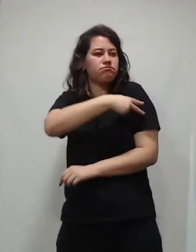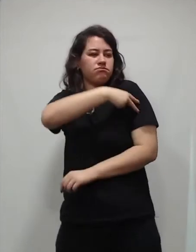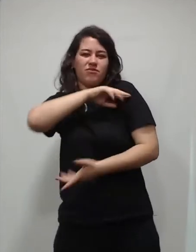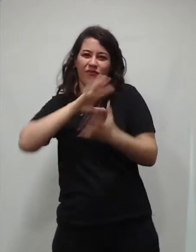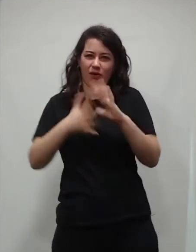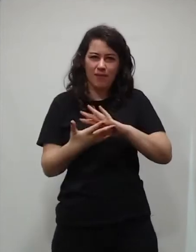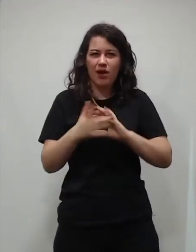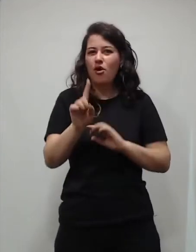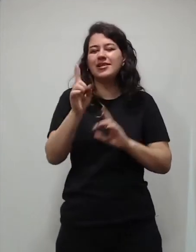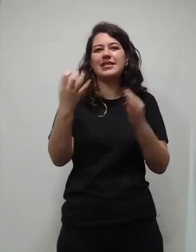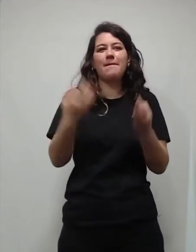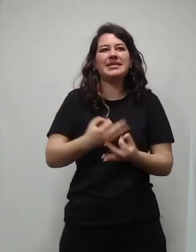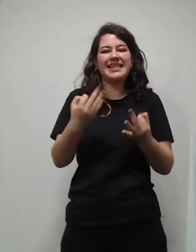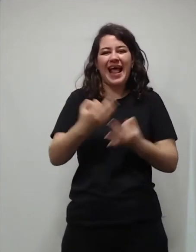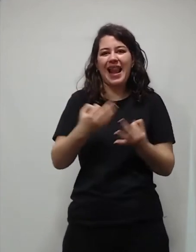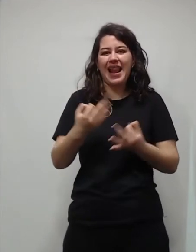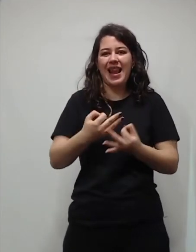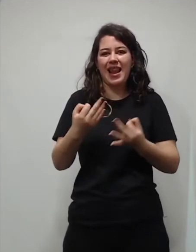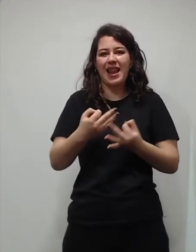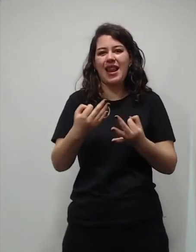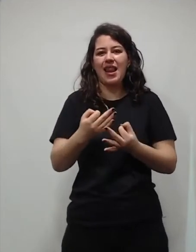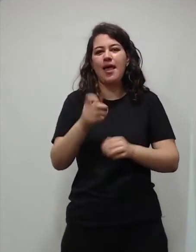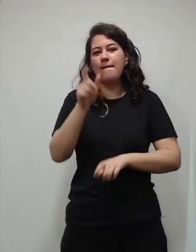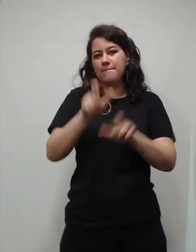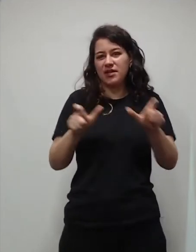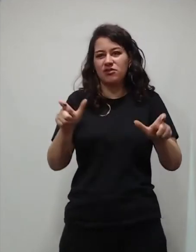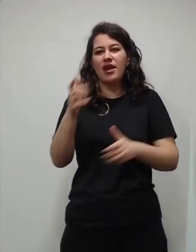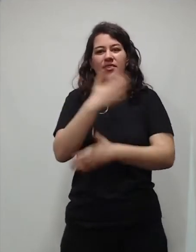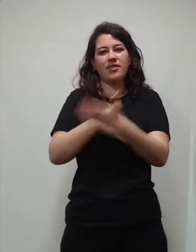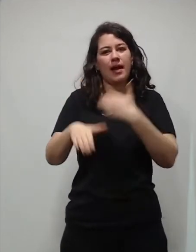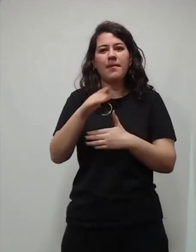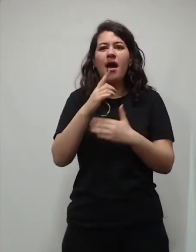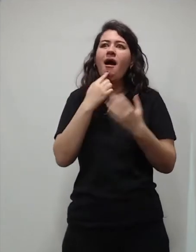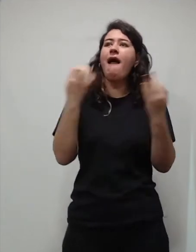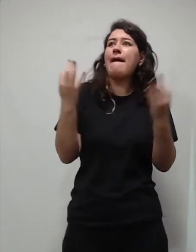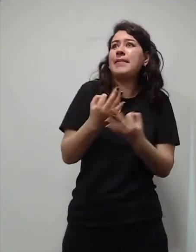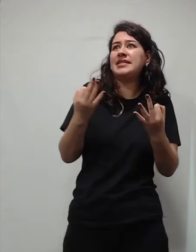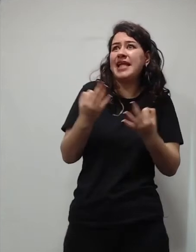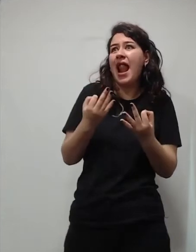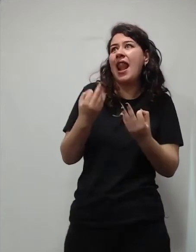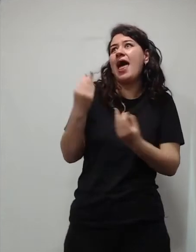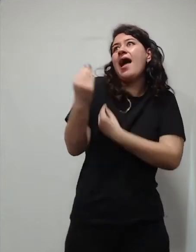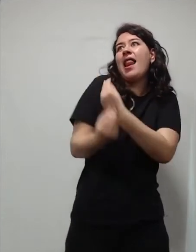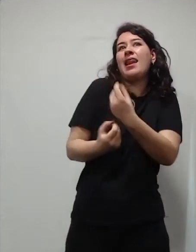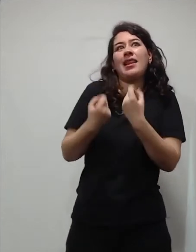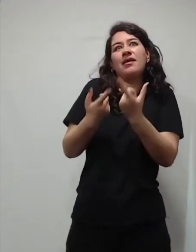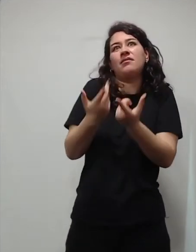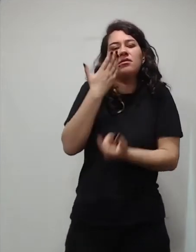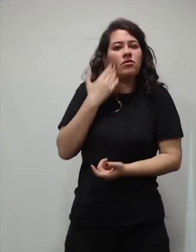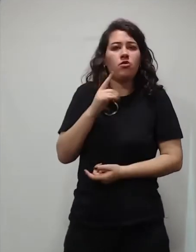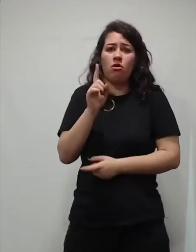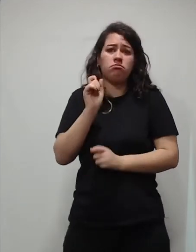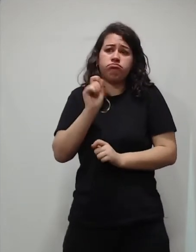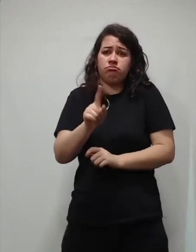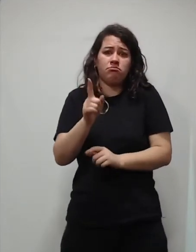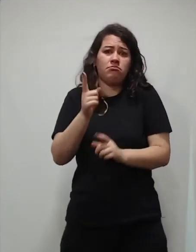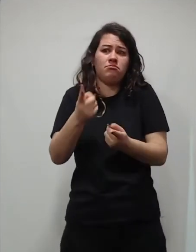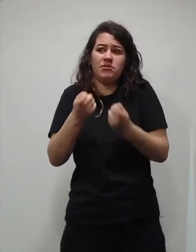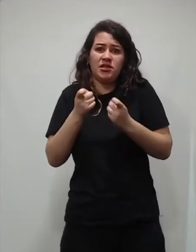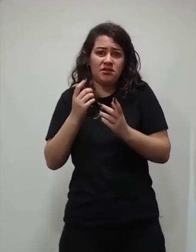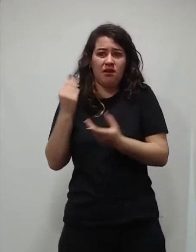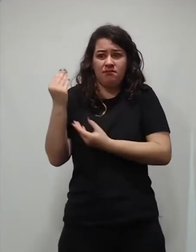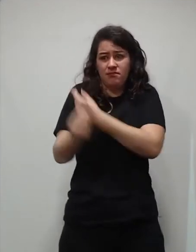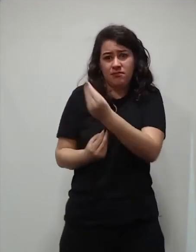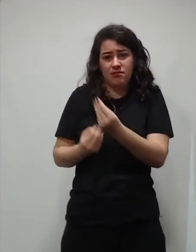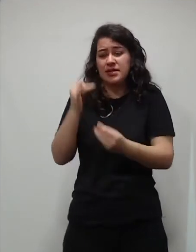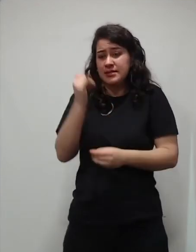son lugares especiales los de las personas con discapacidad, son lugares. Y sí son